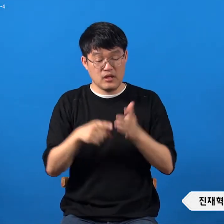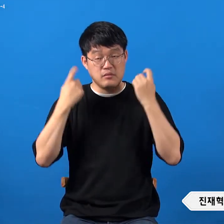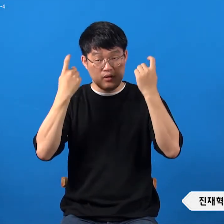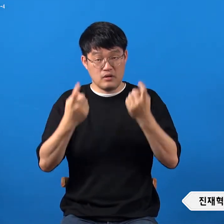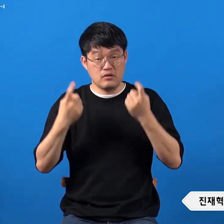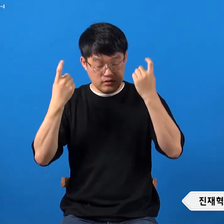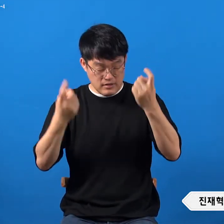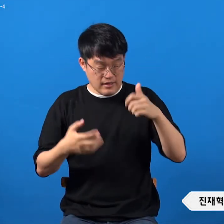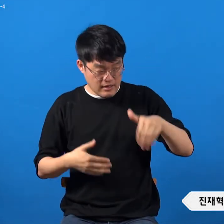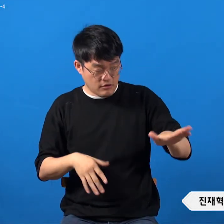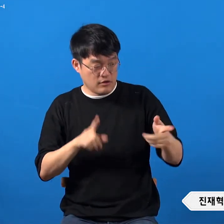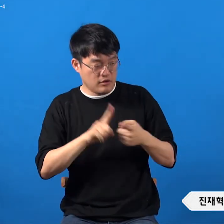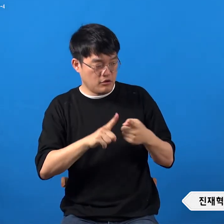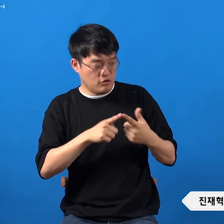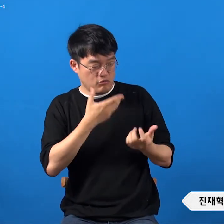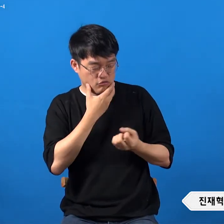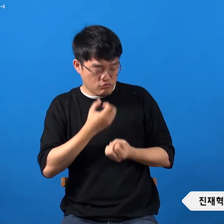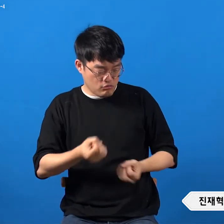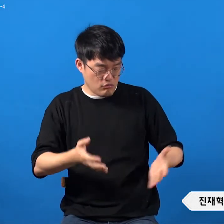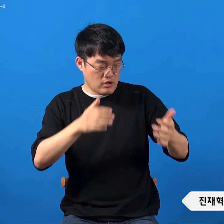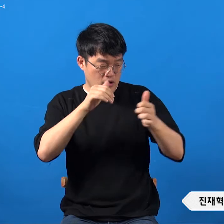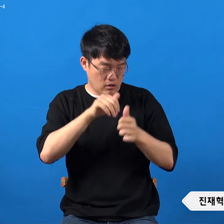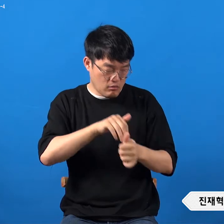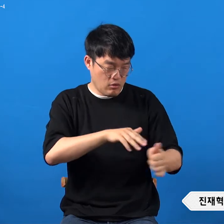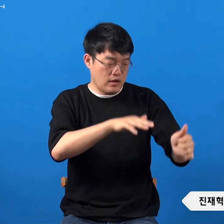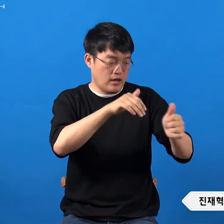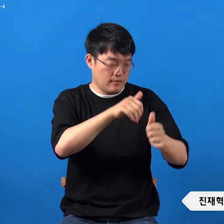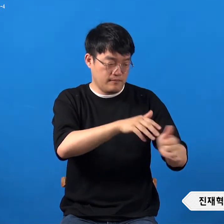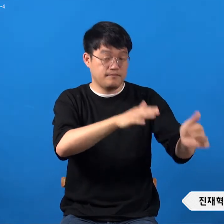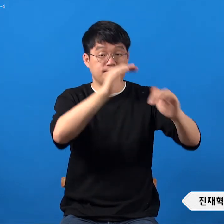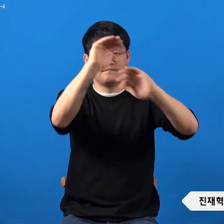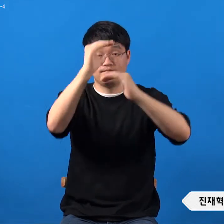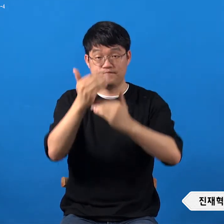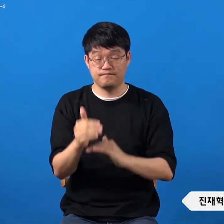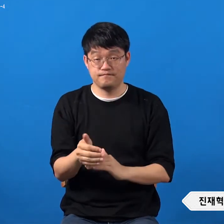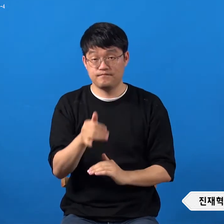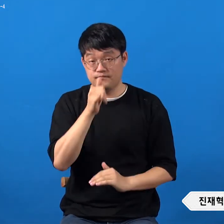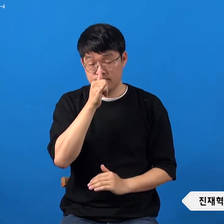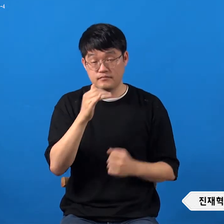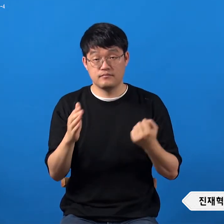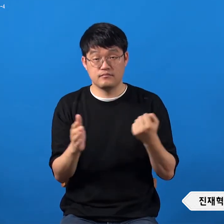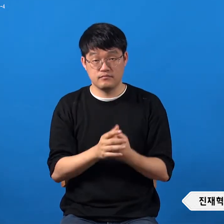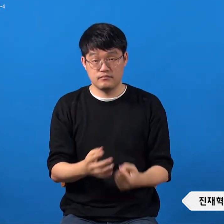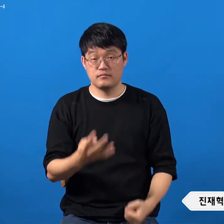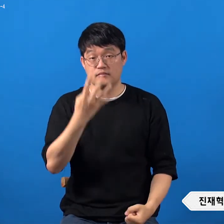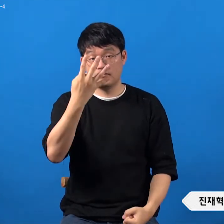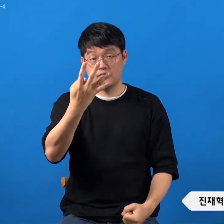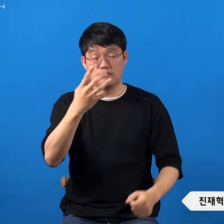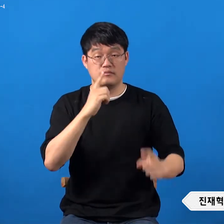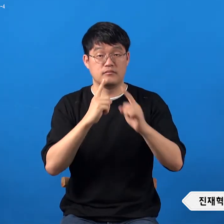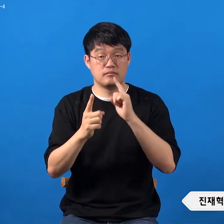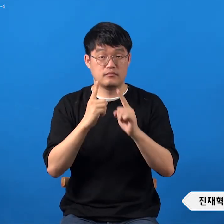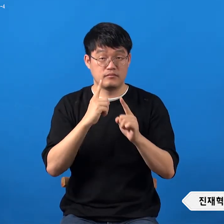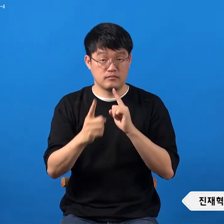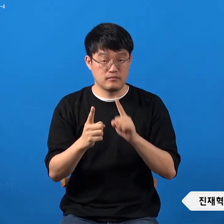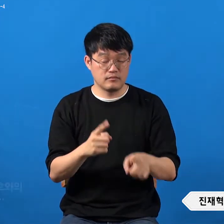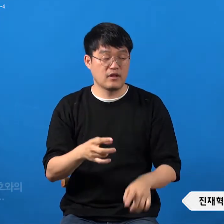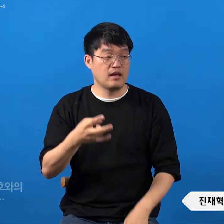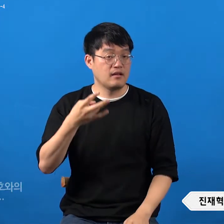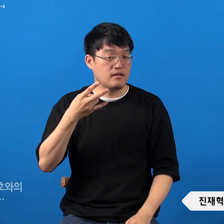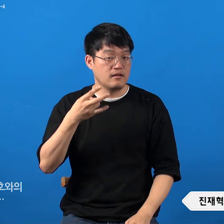믿음의 여정의 떠남을 축복하시며 보내시는 것을 봅니다. 그래서 4절은